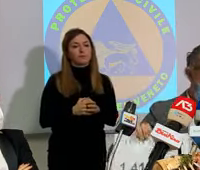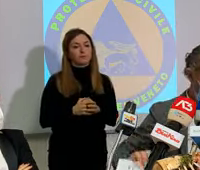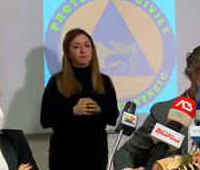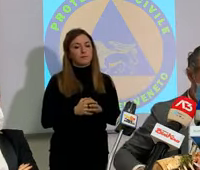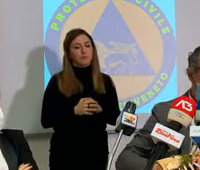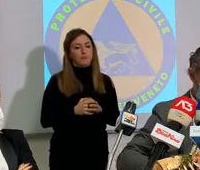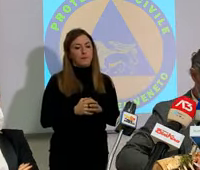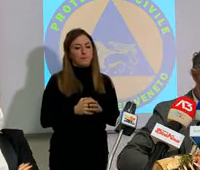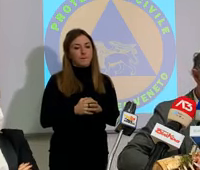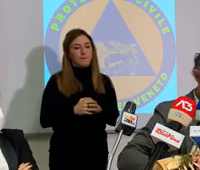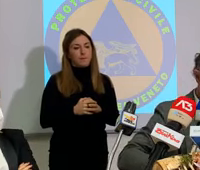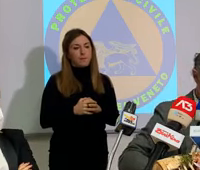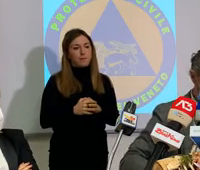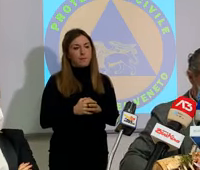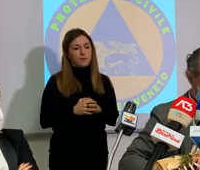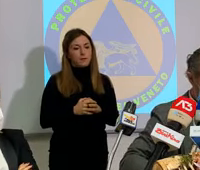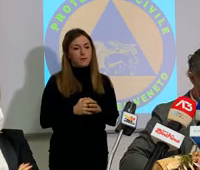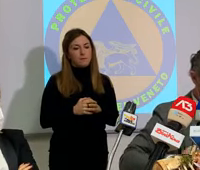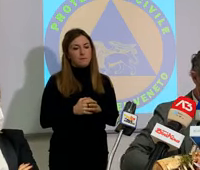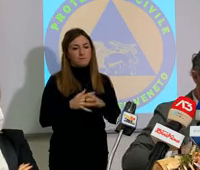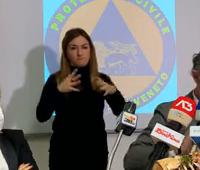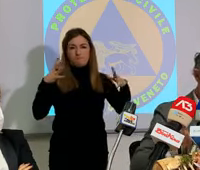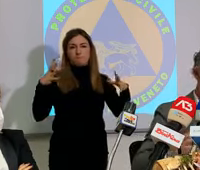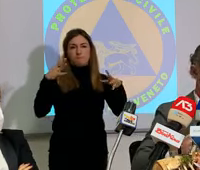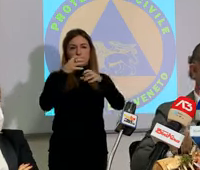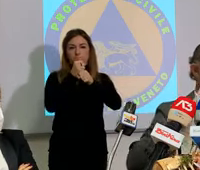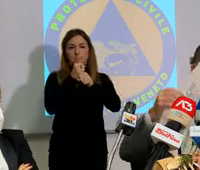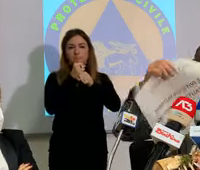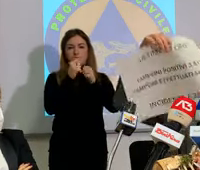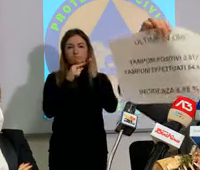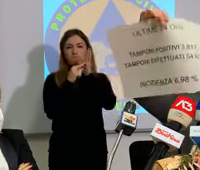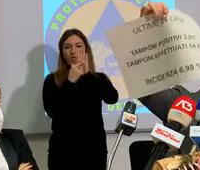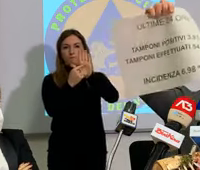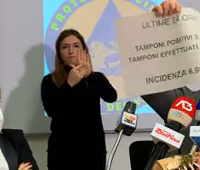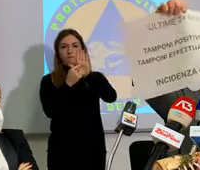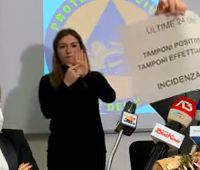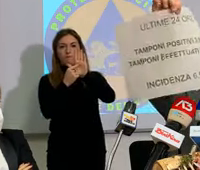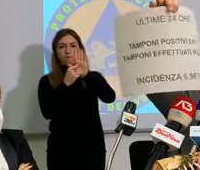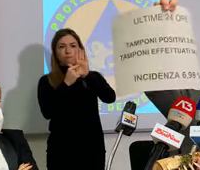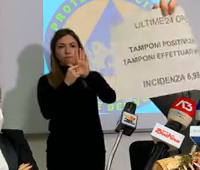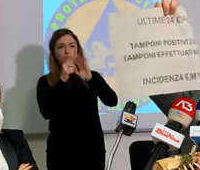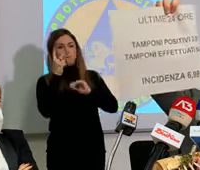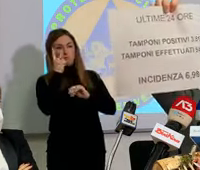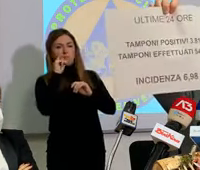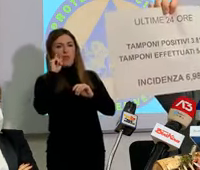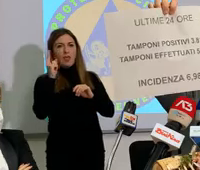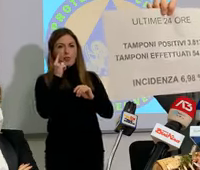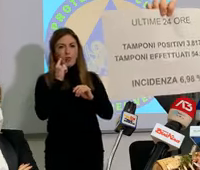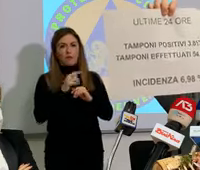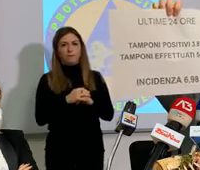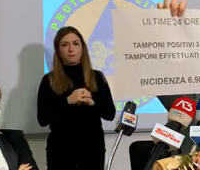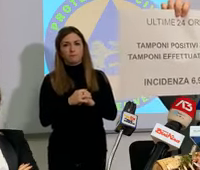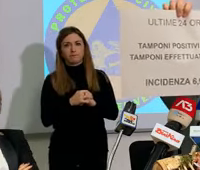lo riassumo così fosse lo focalizzate meglio visivamente